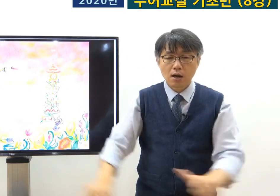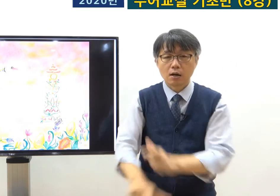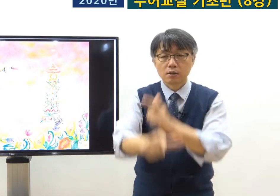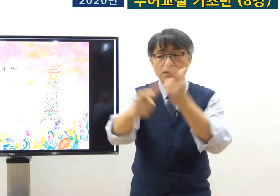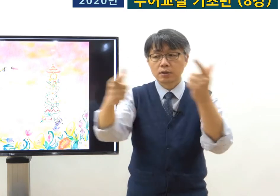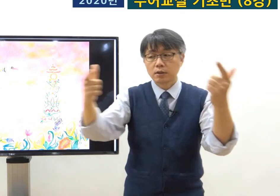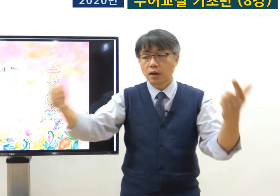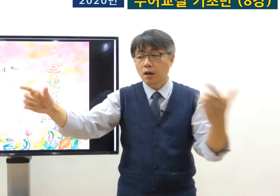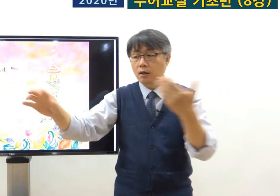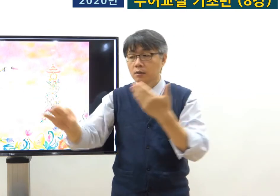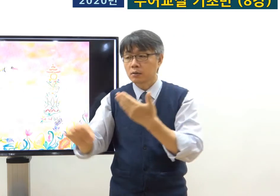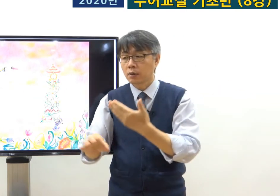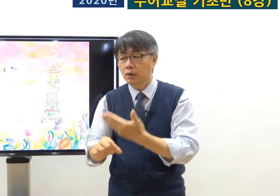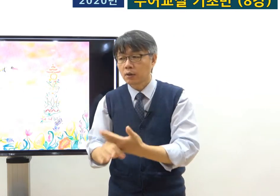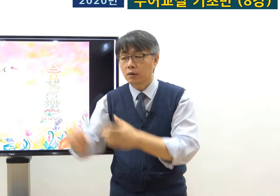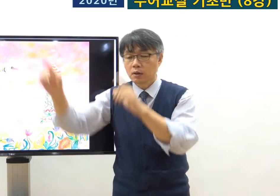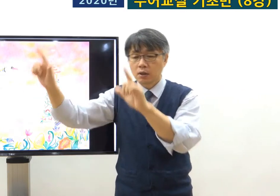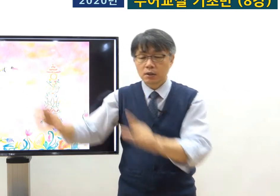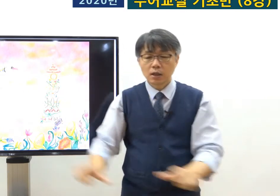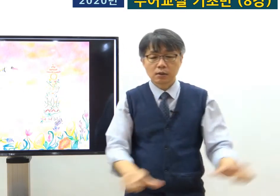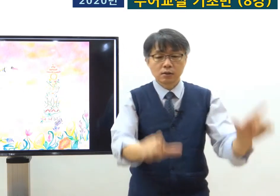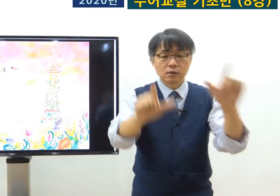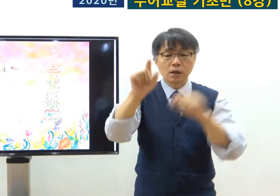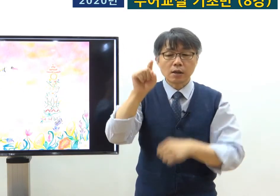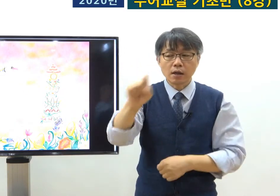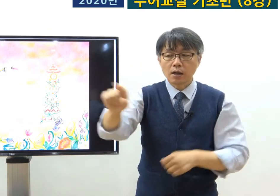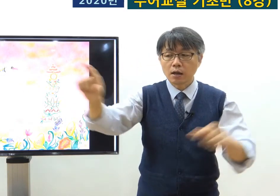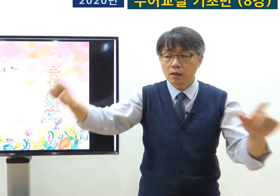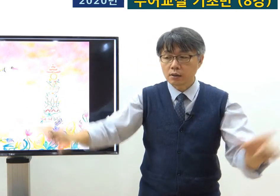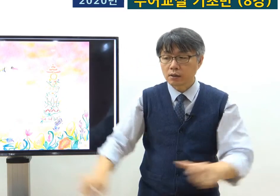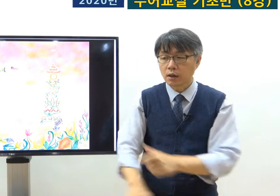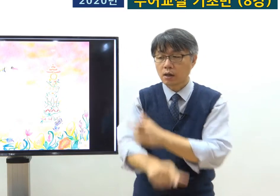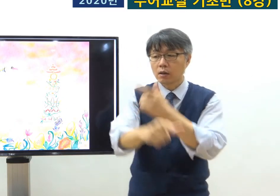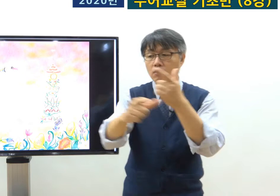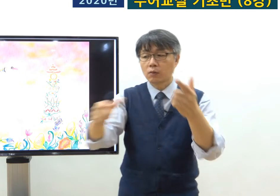사랑하지 않으며 사는 게 아니라고